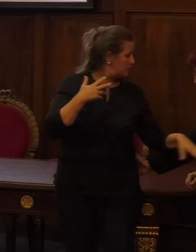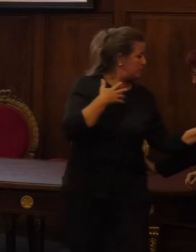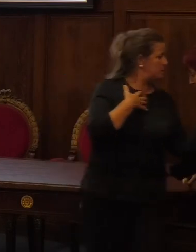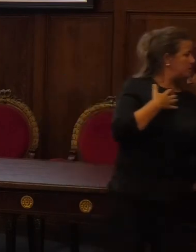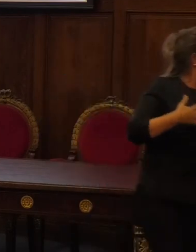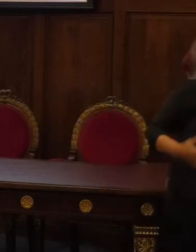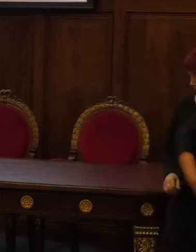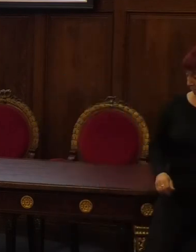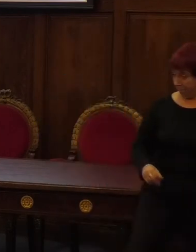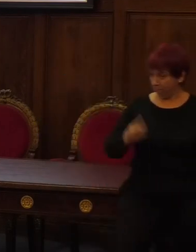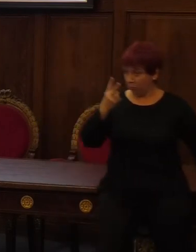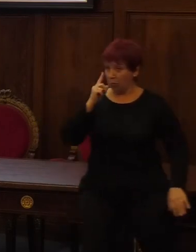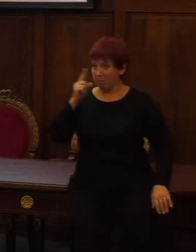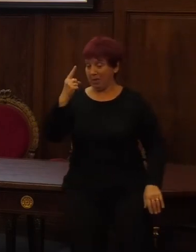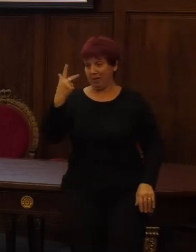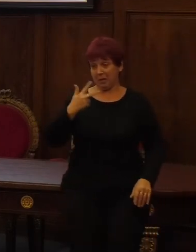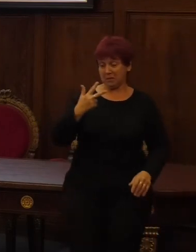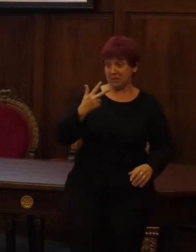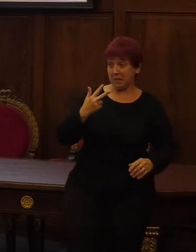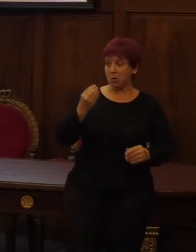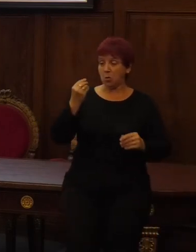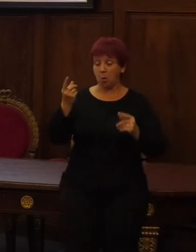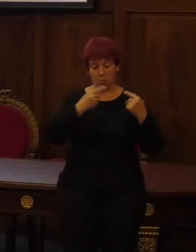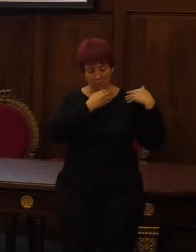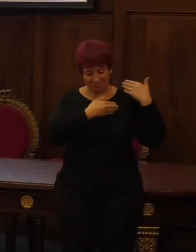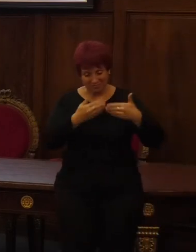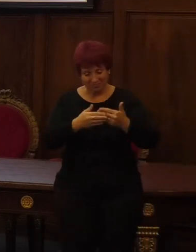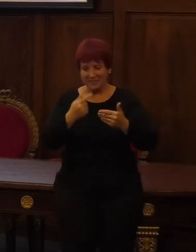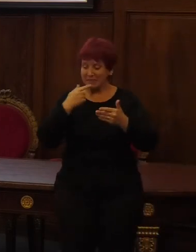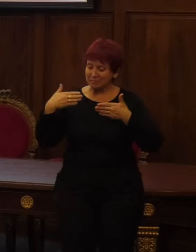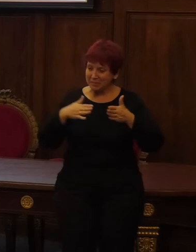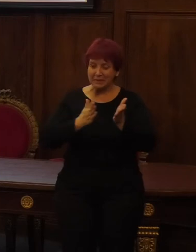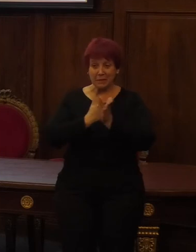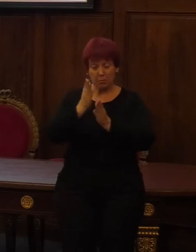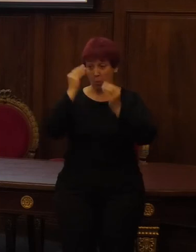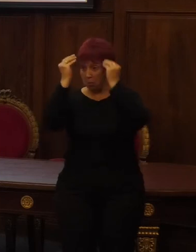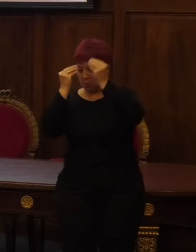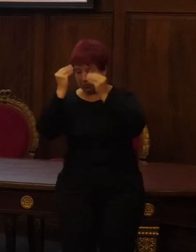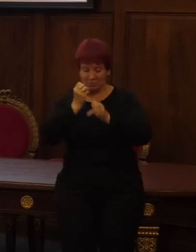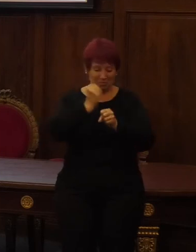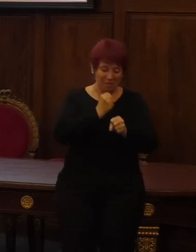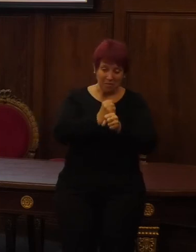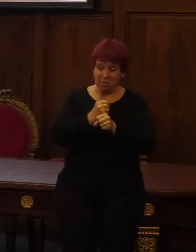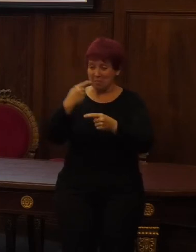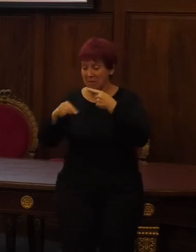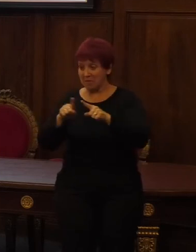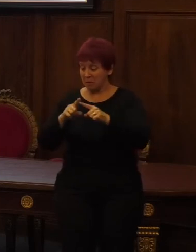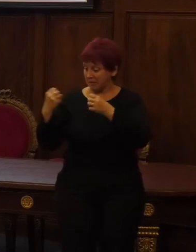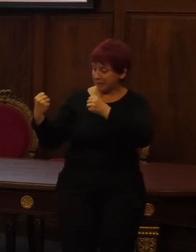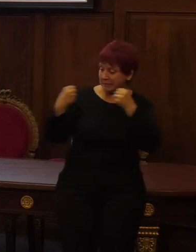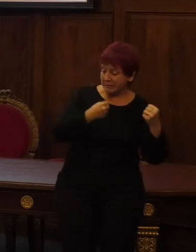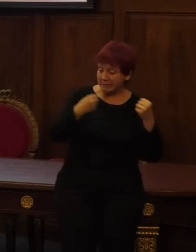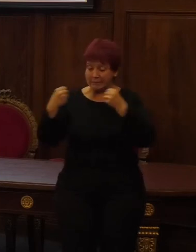El proceso de creación de facultad tuvo una línea de constancia vinculado a la preocupación y el trabajo de la atención,